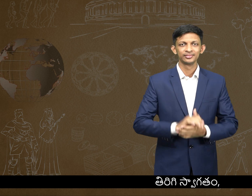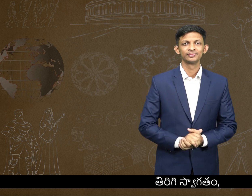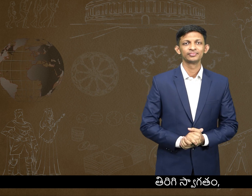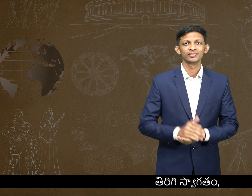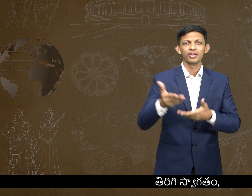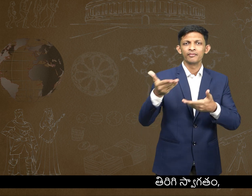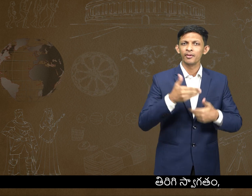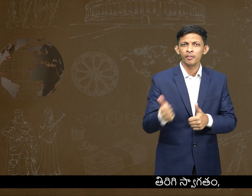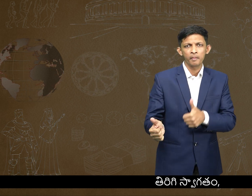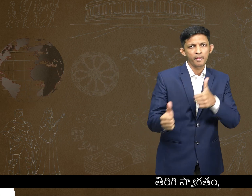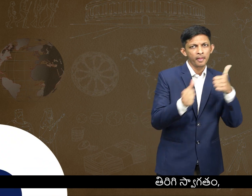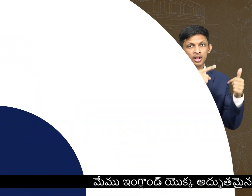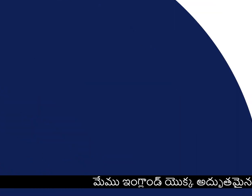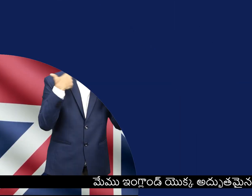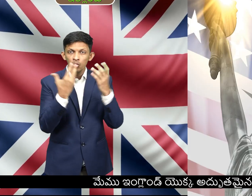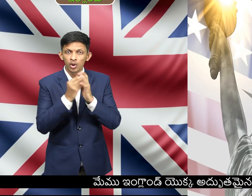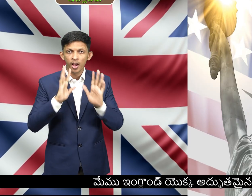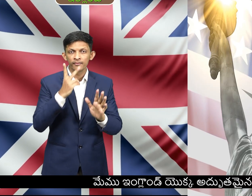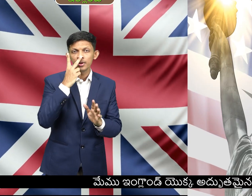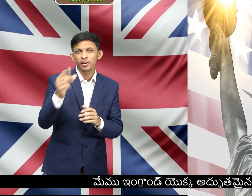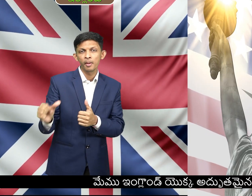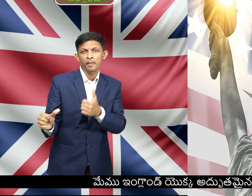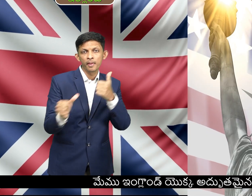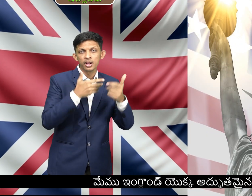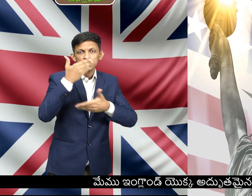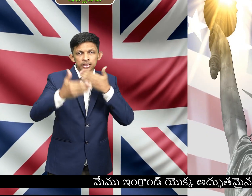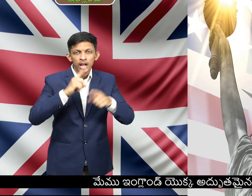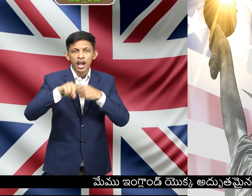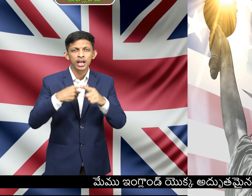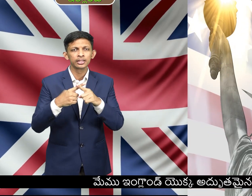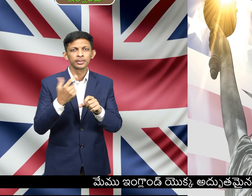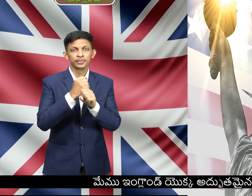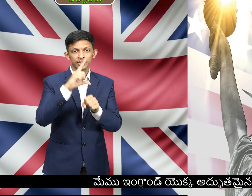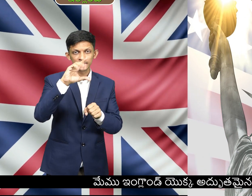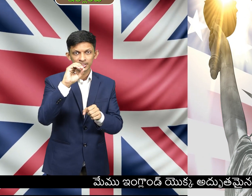తిరిగి స్వాగతం. మనం ఇంగ్లాండ్ యొక్క అద్భుతమైన విప్లవం